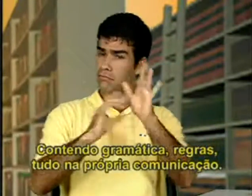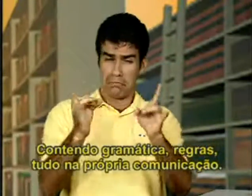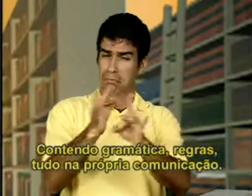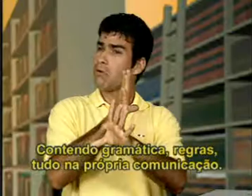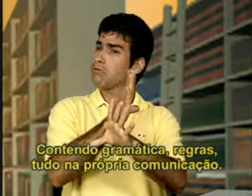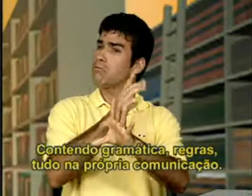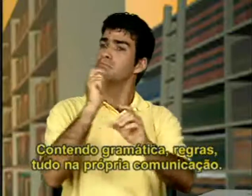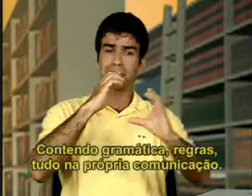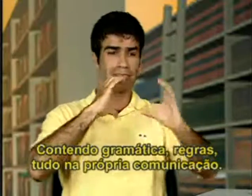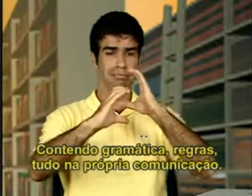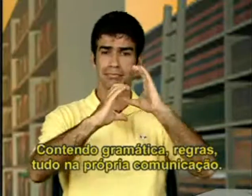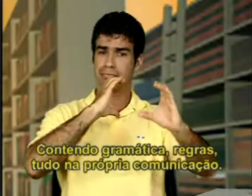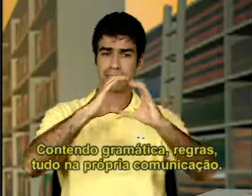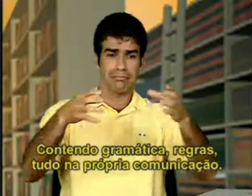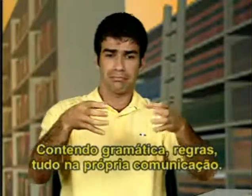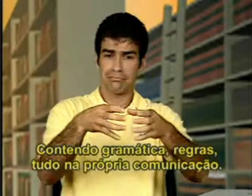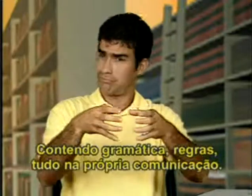regras, tudo na própria comunicação.